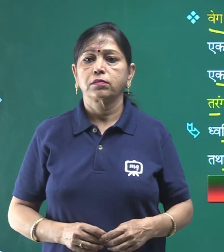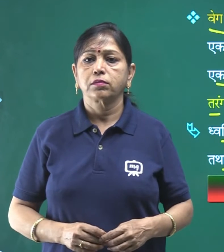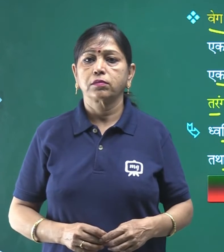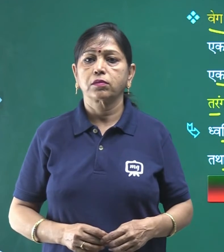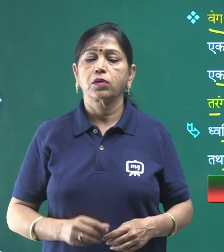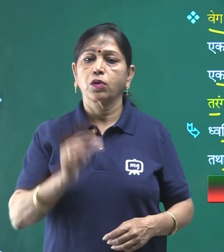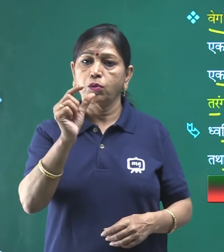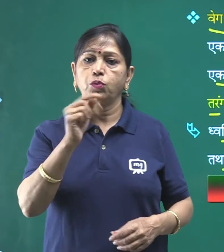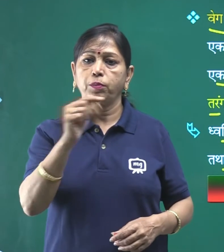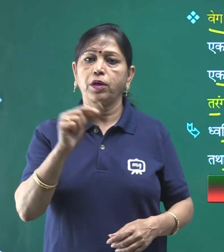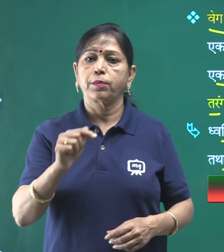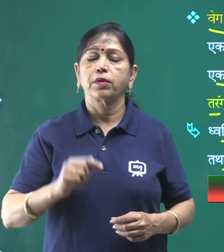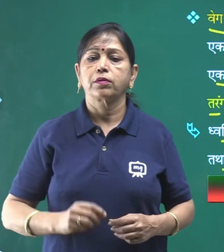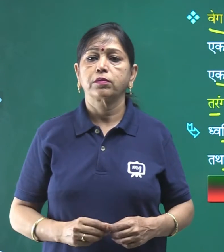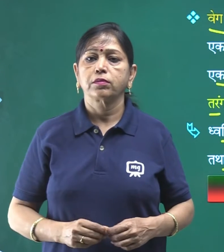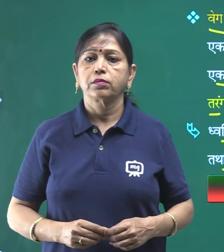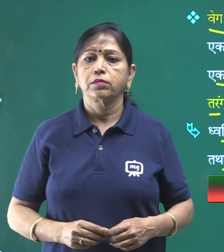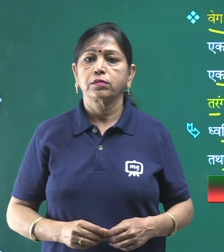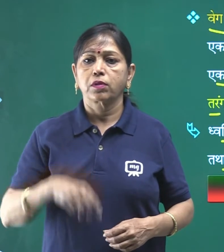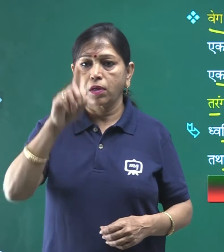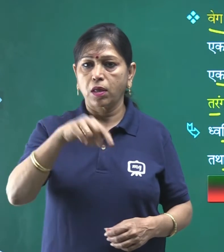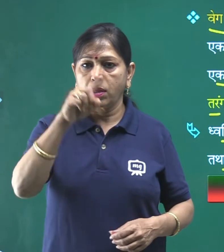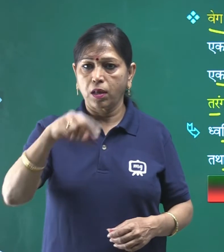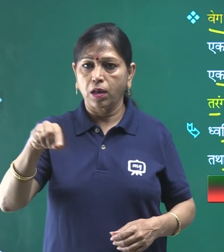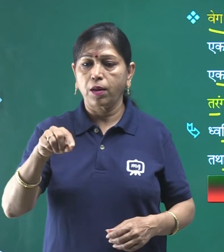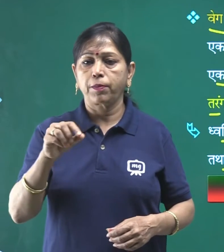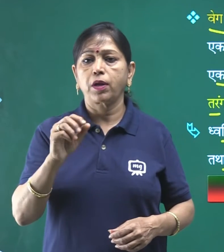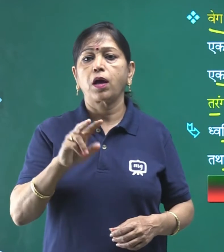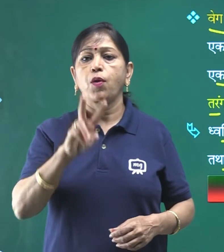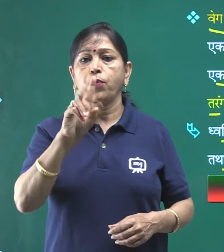U बराबर लैम्ब्डा V।